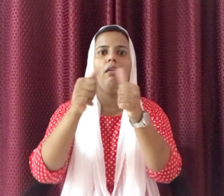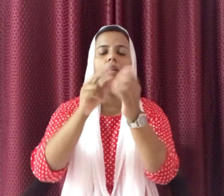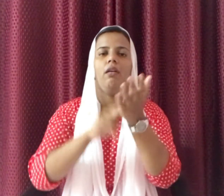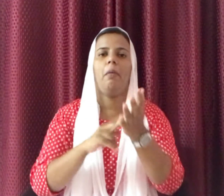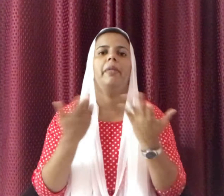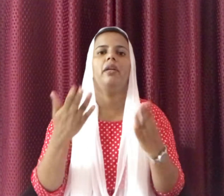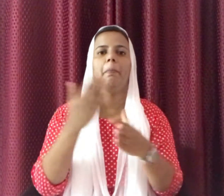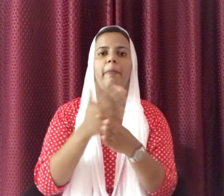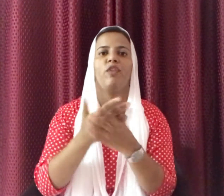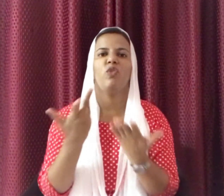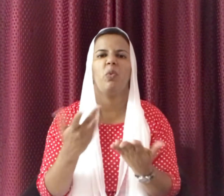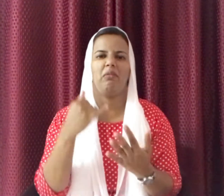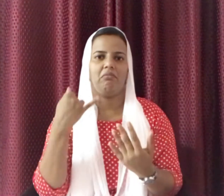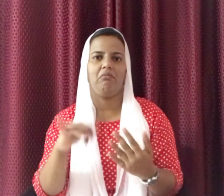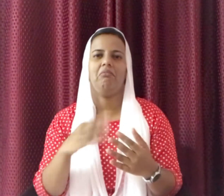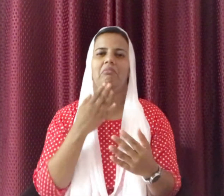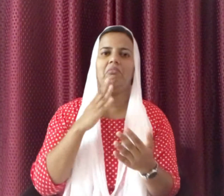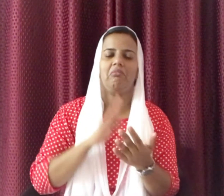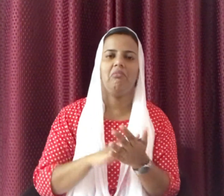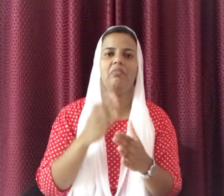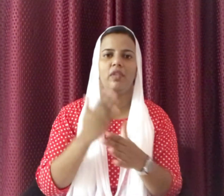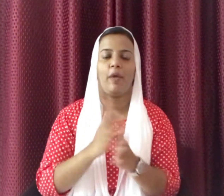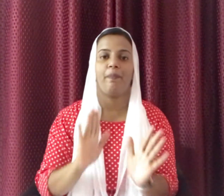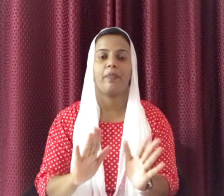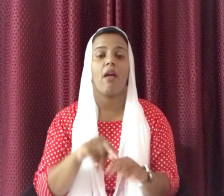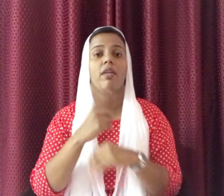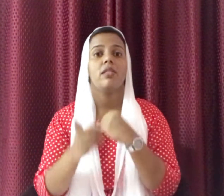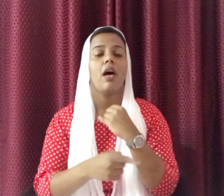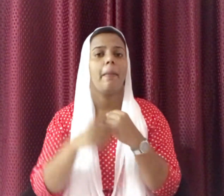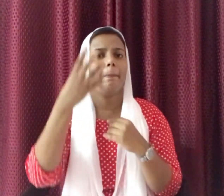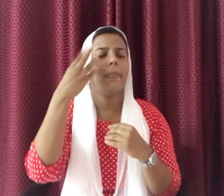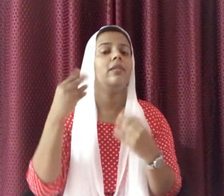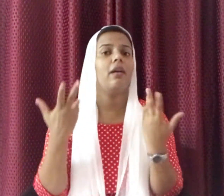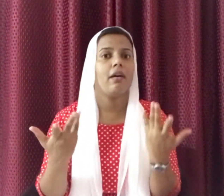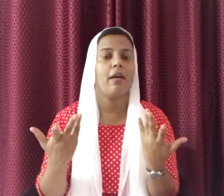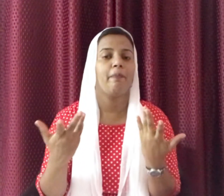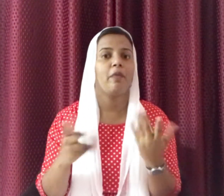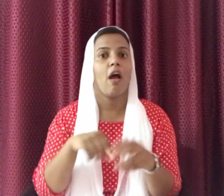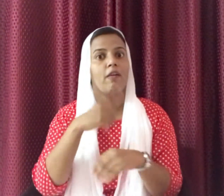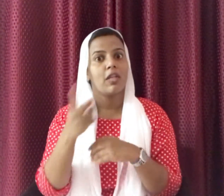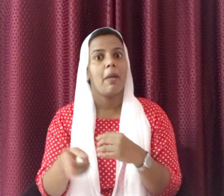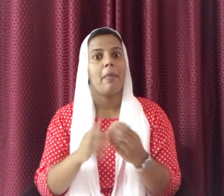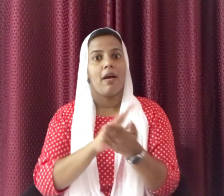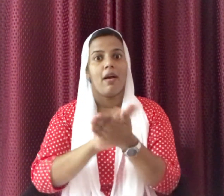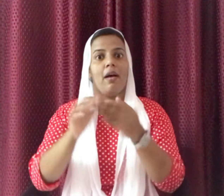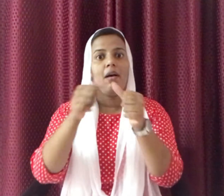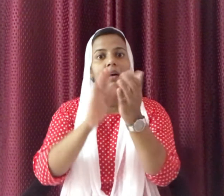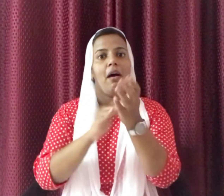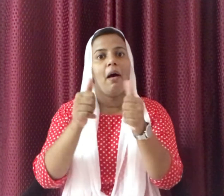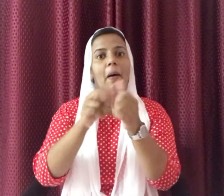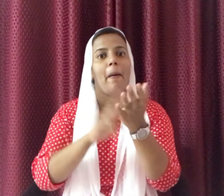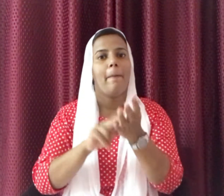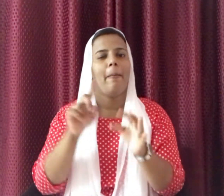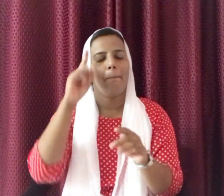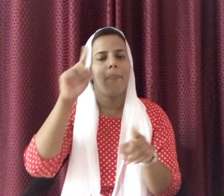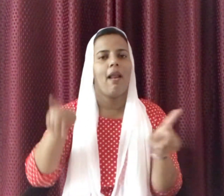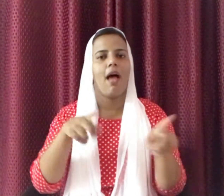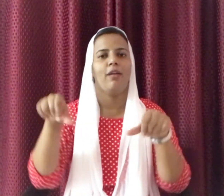തിന്മയാണ്, ദൈവത്തിന് വിരുദ്ധമായ പ്രവൃത്തികളാണ് ചെയ്തത്. പക്ഷേ ഹാമാൻ്റെ അന്ത്യം എങ്ങനെയായിരുന്നു? ഹാമാന് തന്നെ ദോഷം ചെയ്താൽ മരിക്കുന്നത്. പ്രിയപ്പെട്ടവരെ, നമ്മുടെ